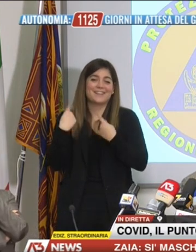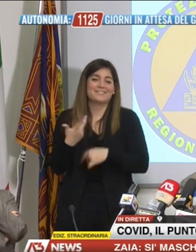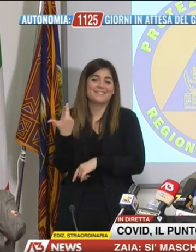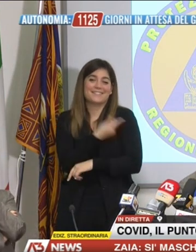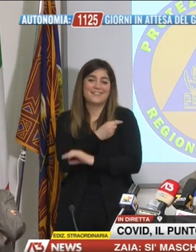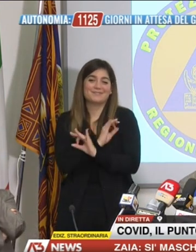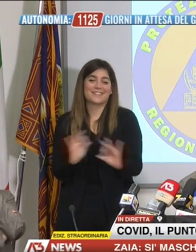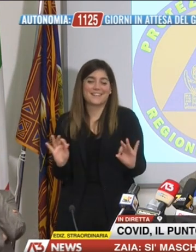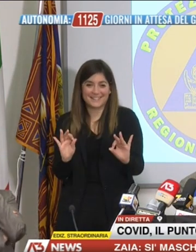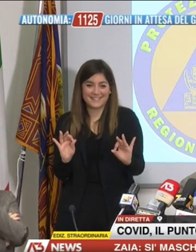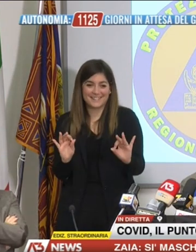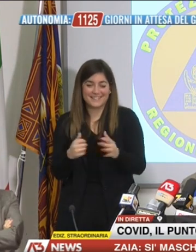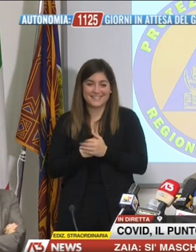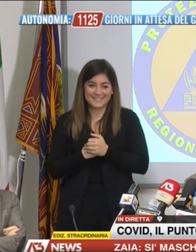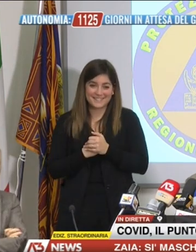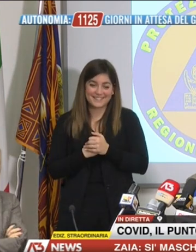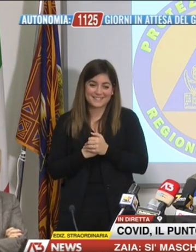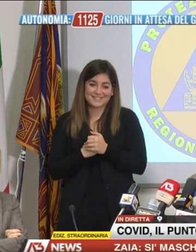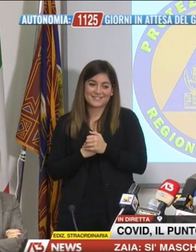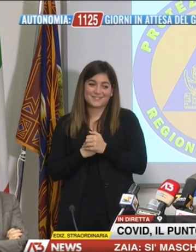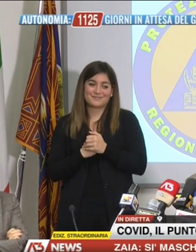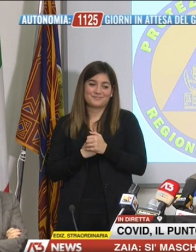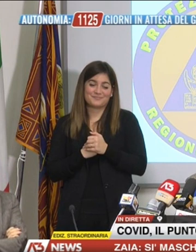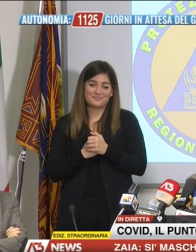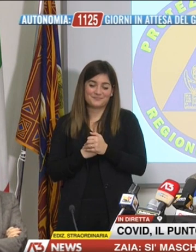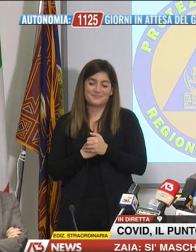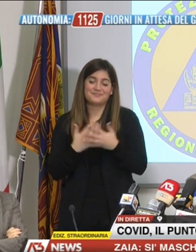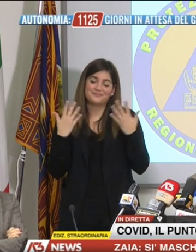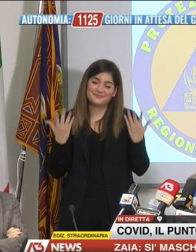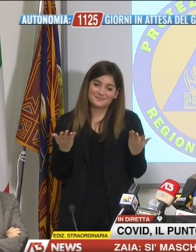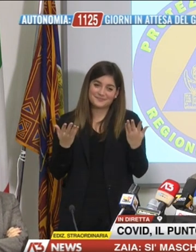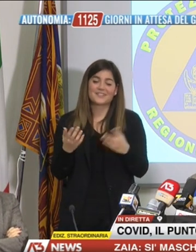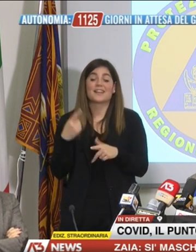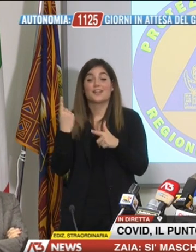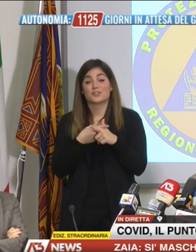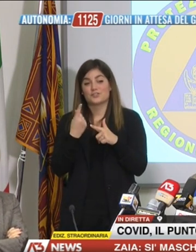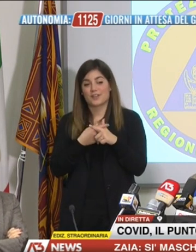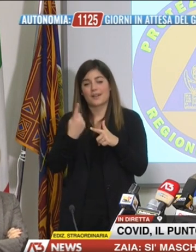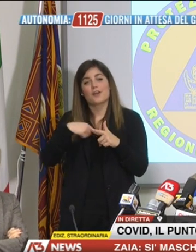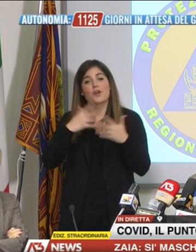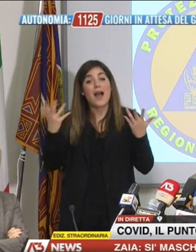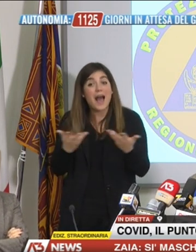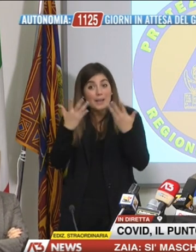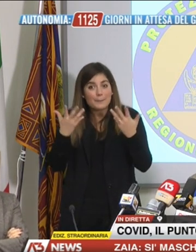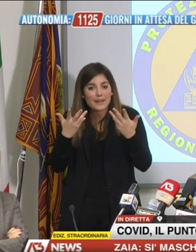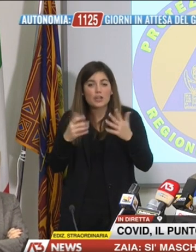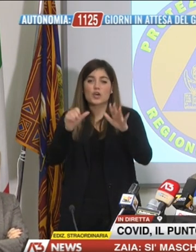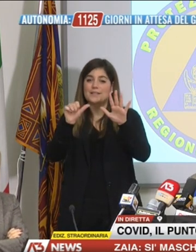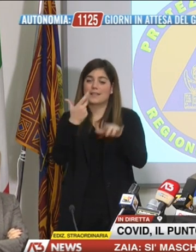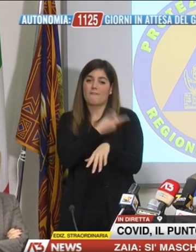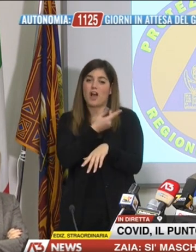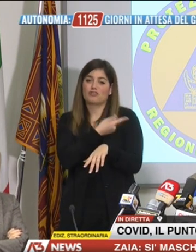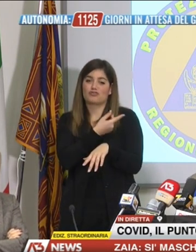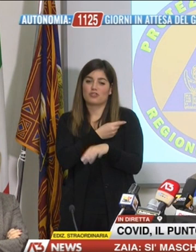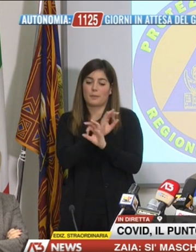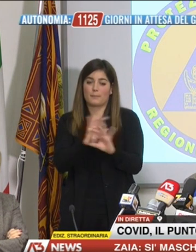Ma guardate che alla volta di gennaio noi avremo avremo sulla piazza almeno 6 vaccini.